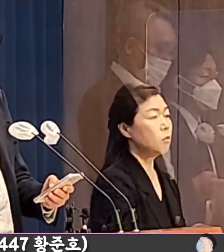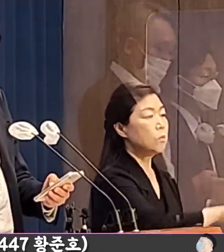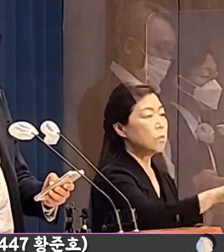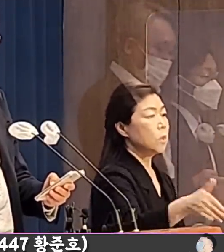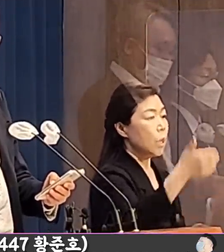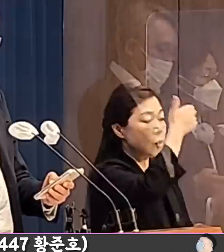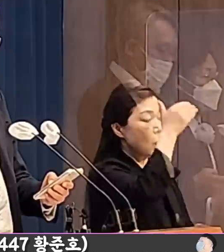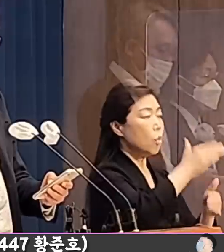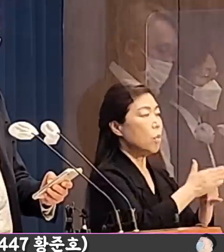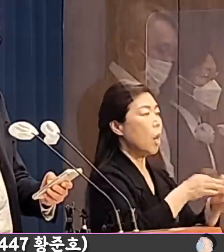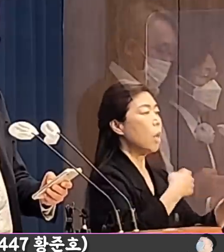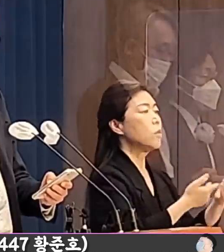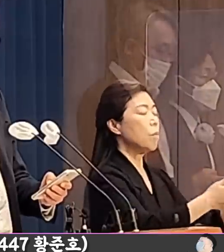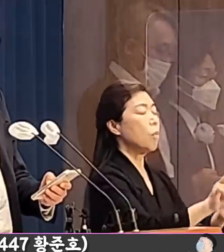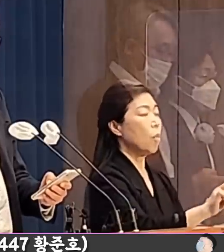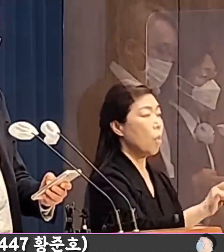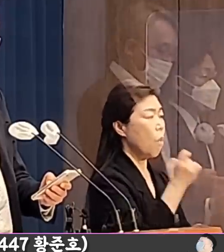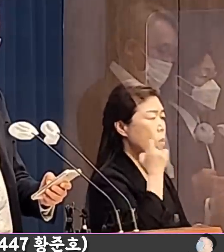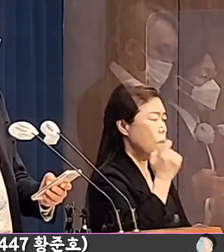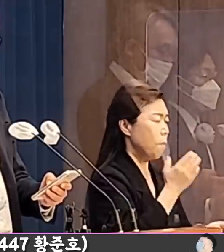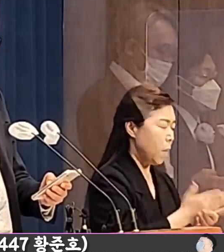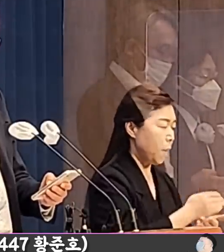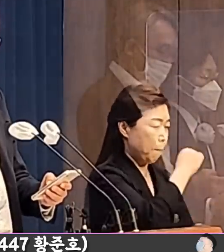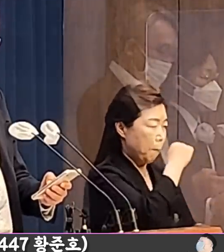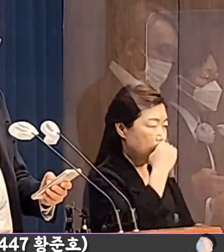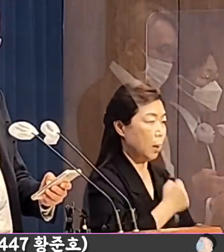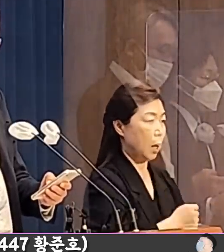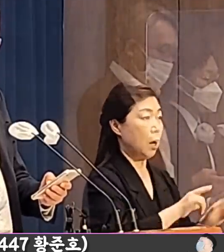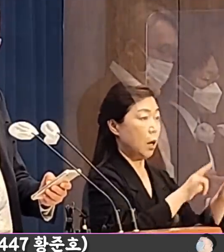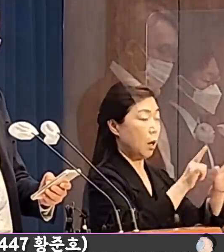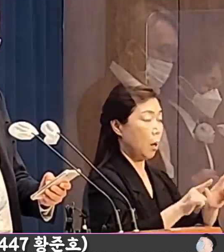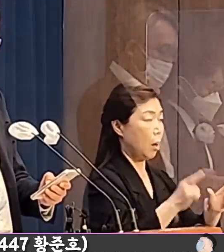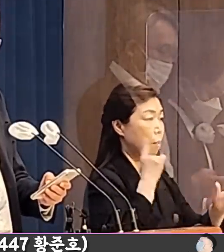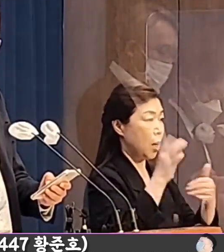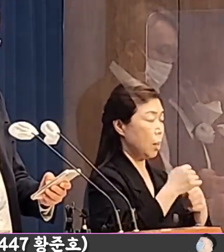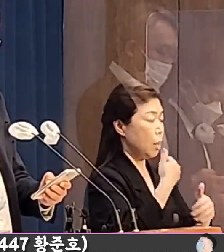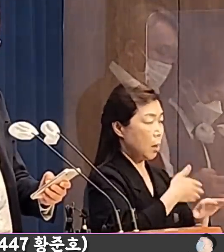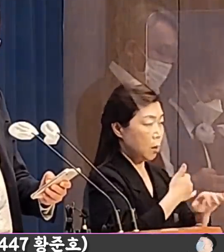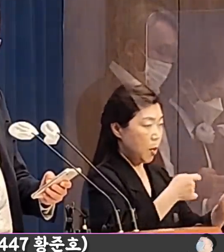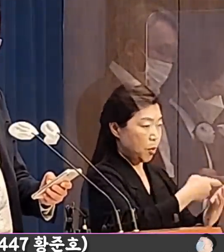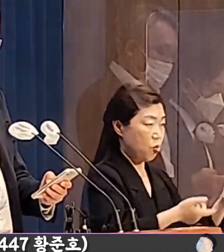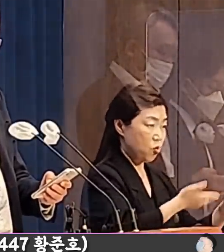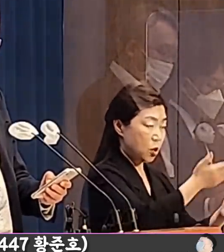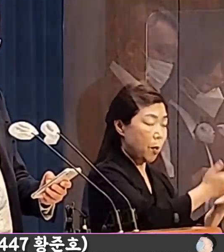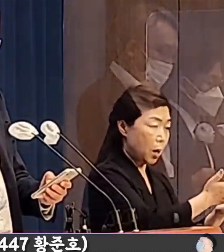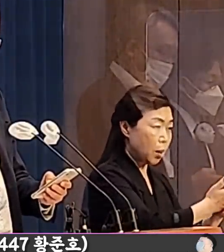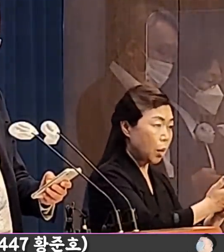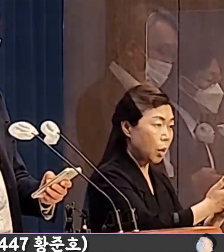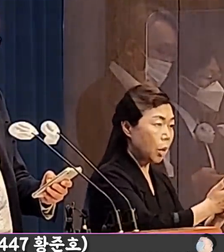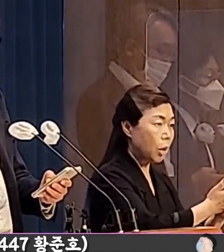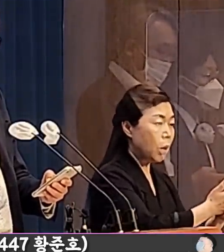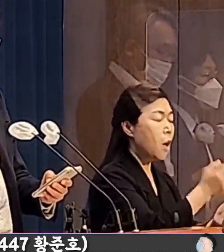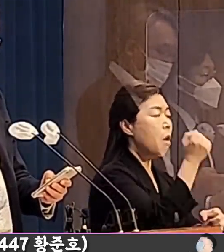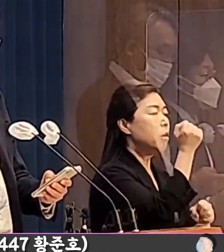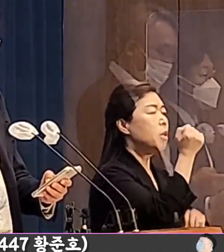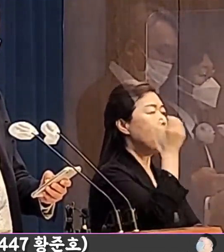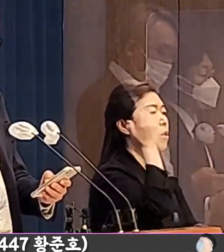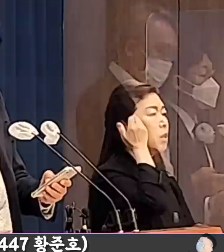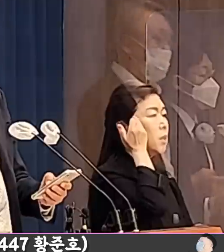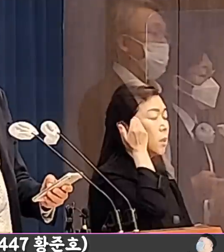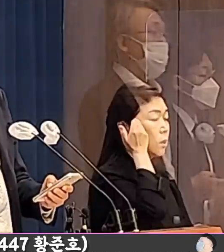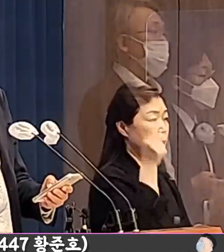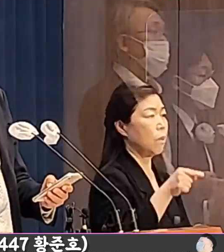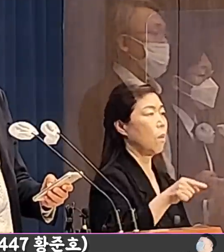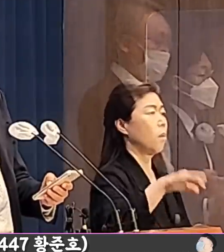합니까? 거짓말하지 말아라. 바르게 살아라. 남에게 피해를 주지 말아라. 이 단순한 진리가